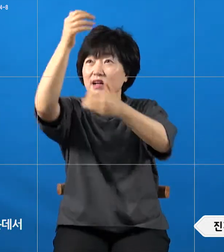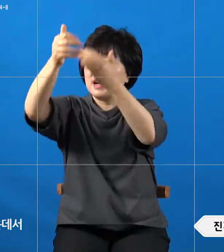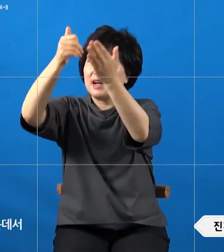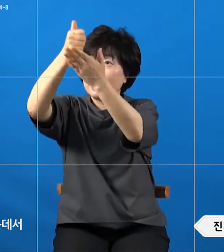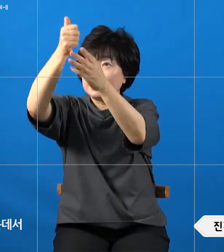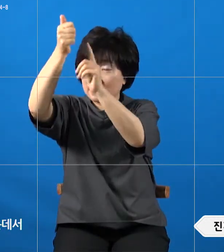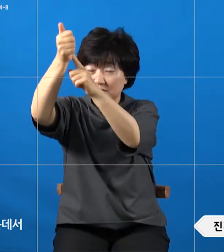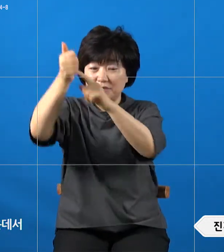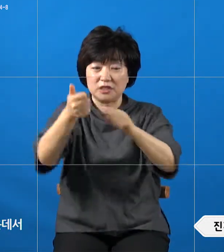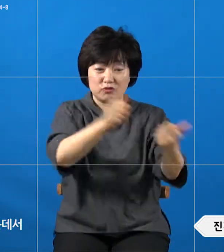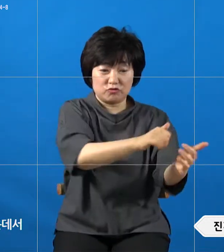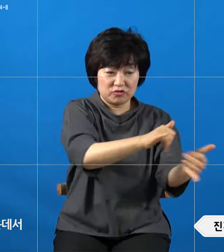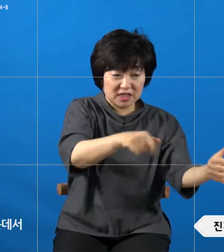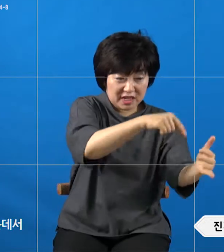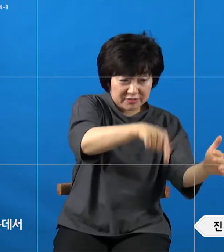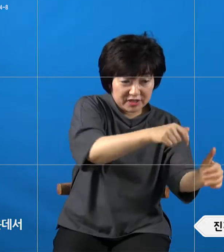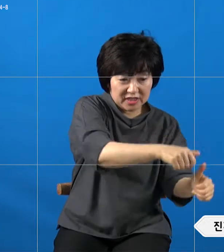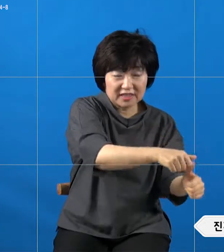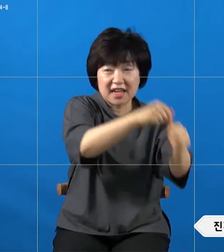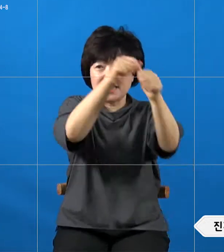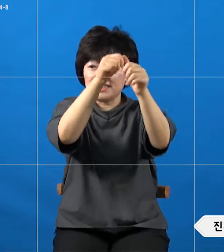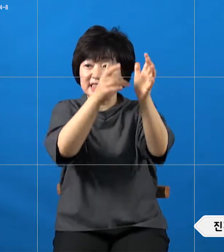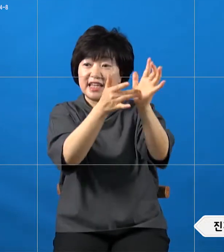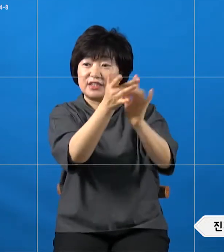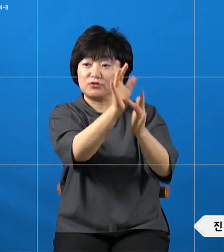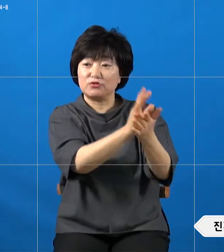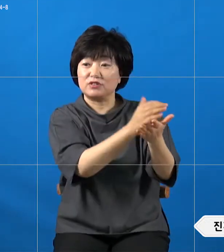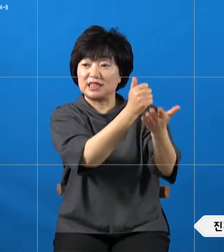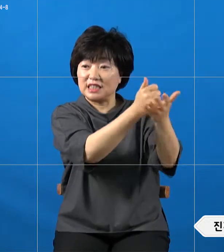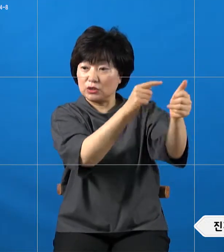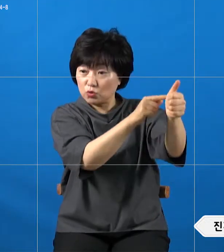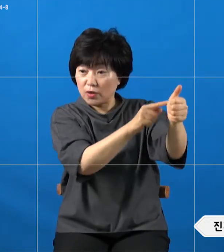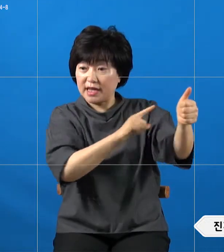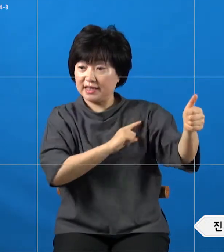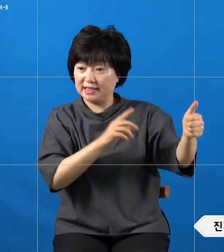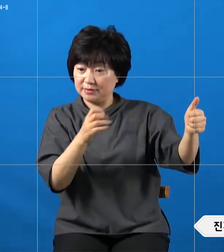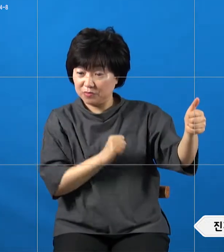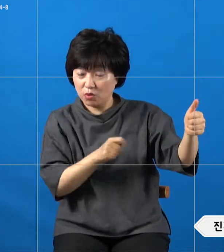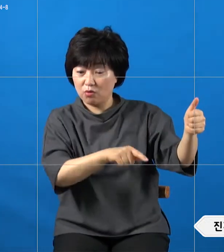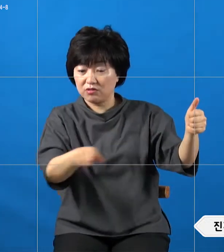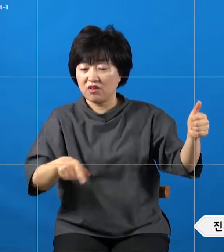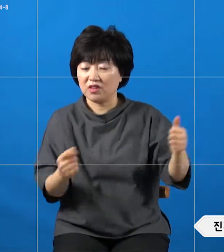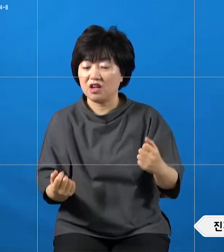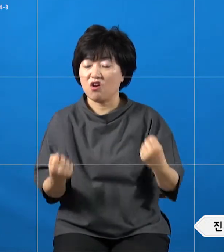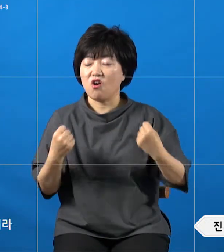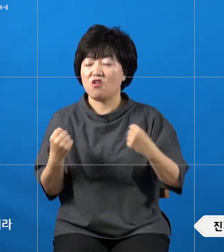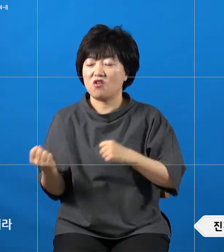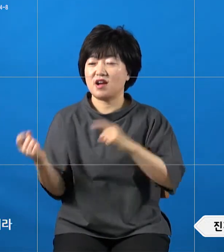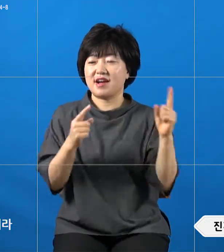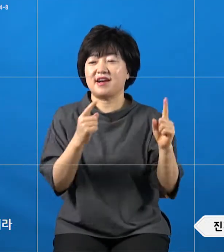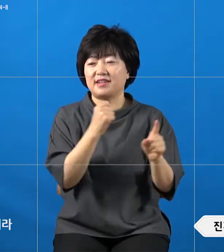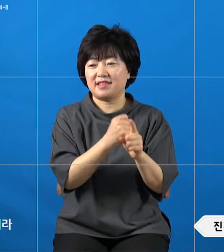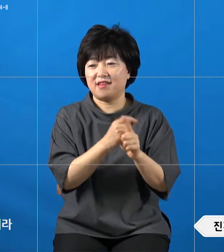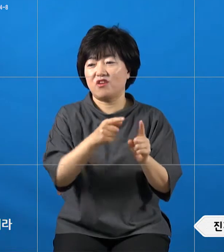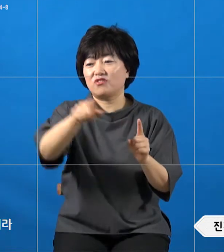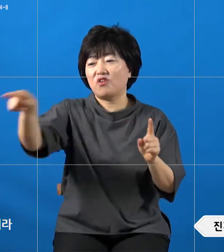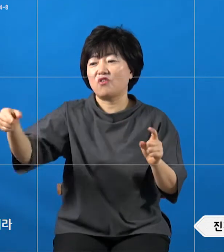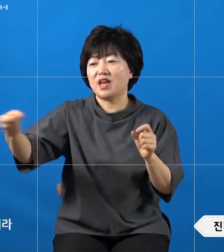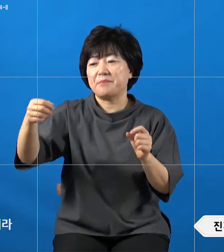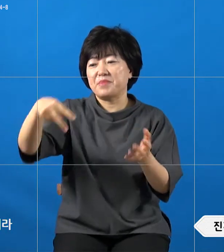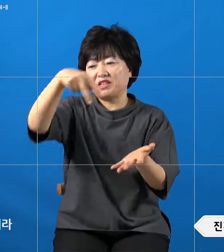가운데서 살리신 나사렛 예수 그리스도의 이름으로 이 사람이 건강하게 되어 너희 앞에